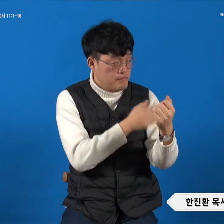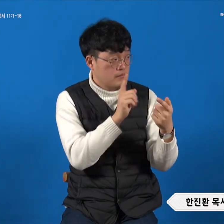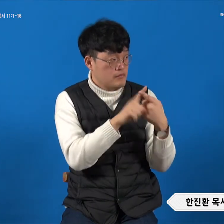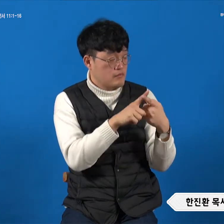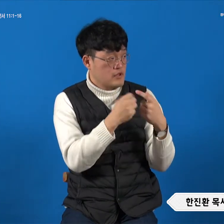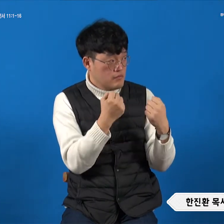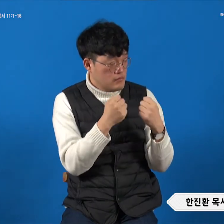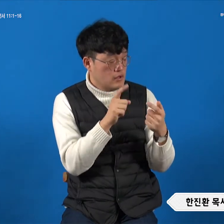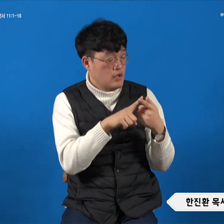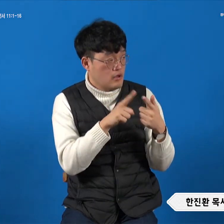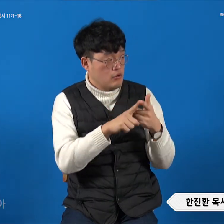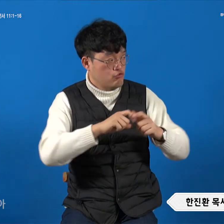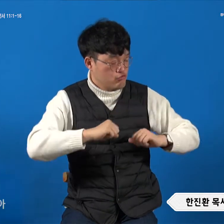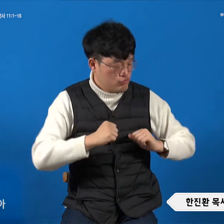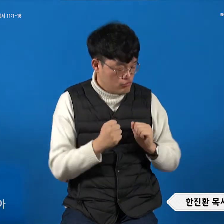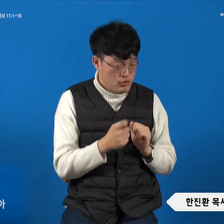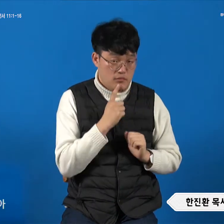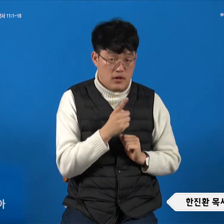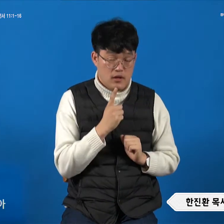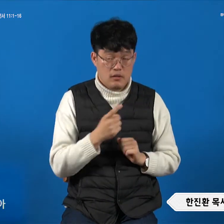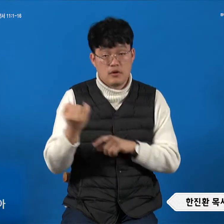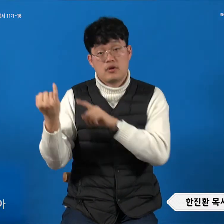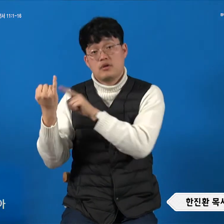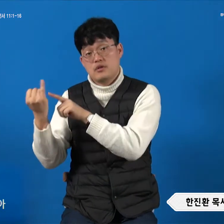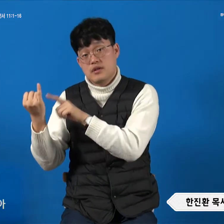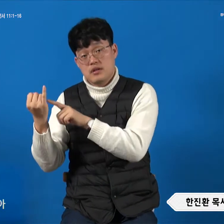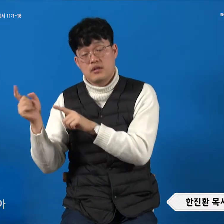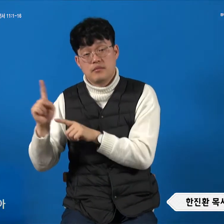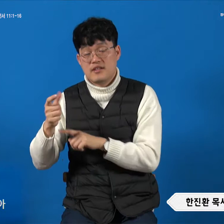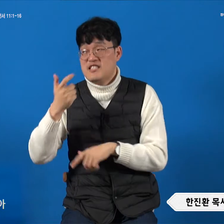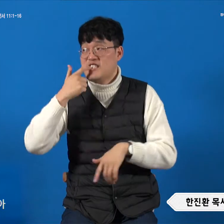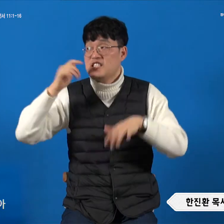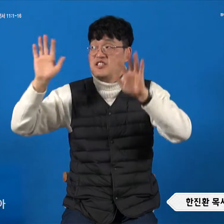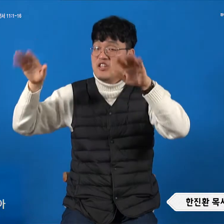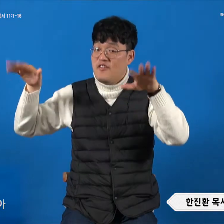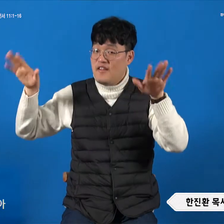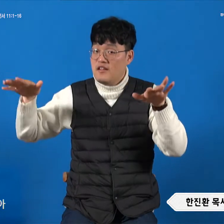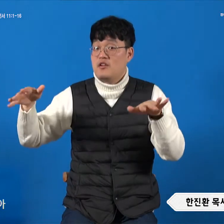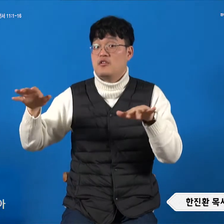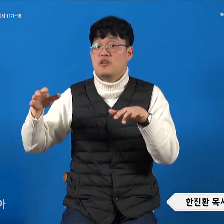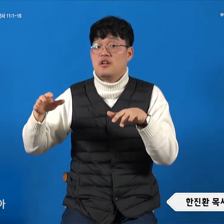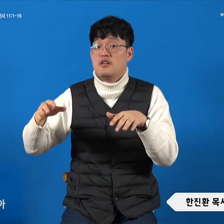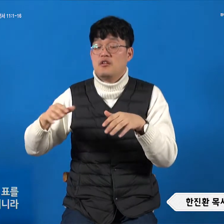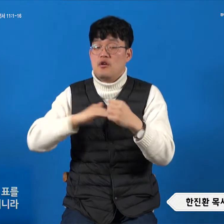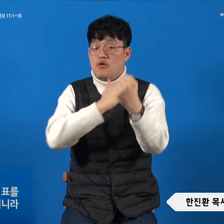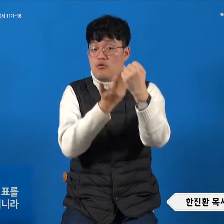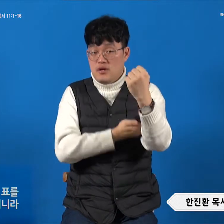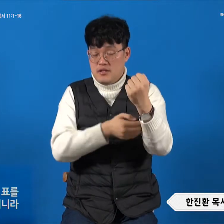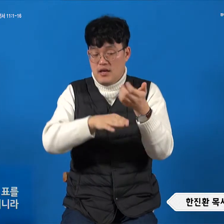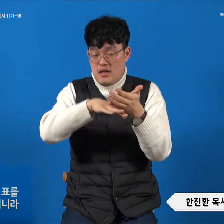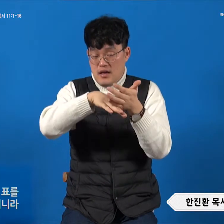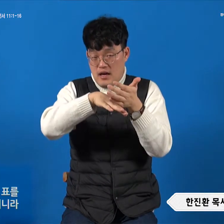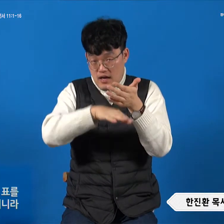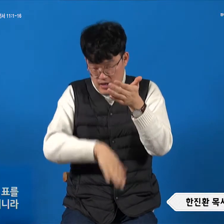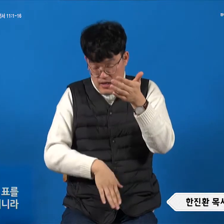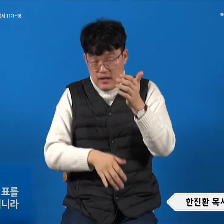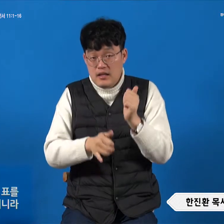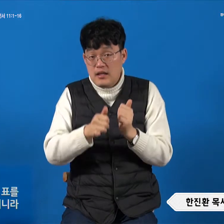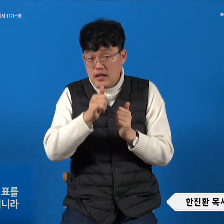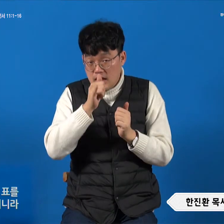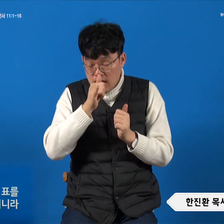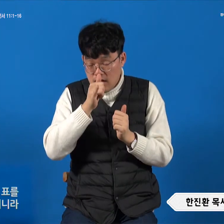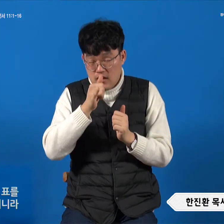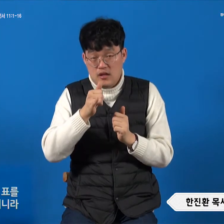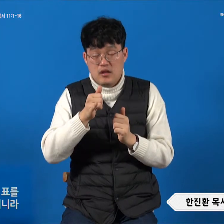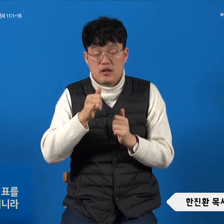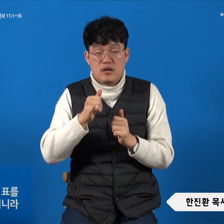것입니다. 10절에 보면 그러므로 여자는 천사들로 말미암아 권세 아래에 있는 표를 그